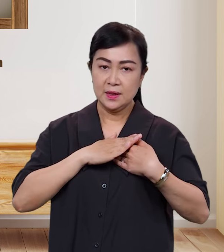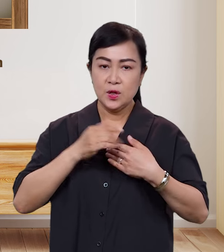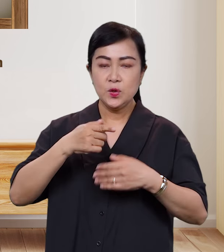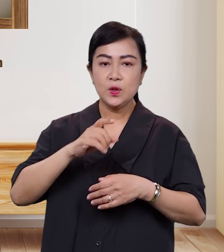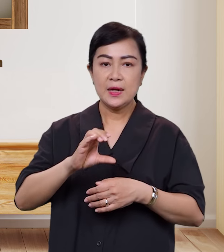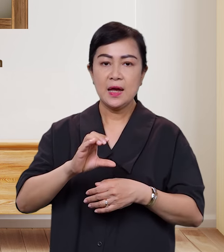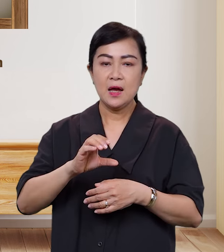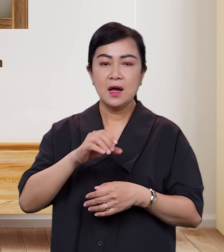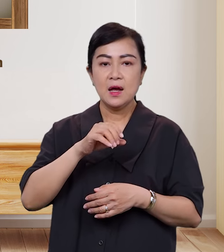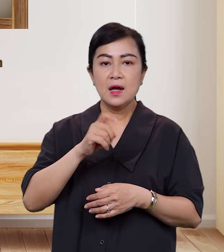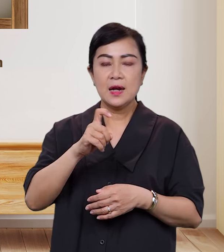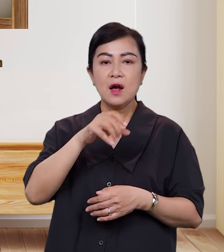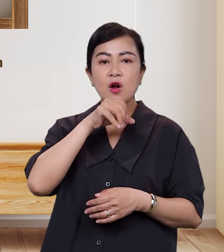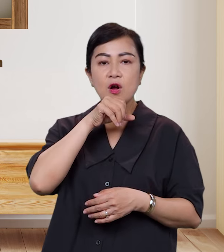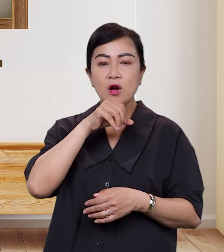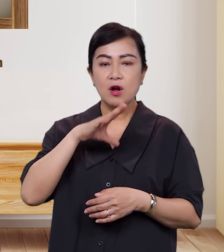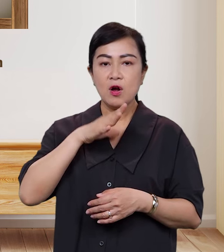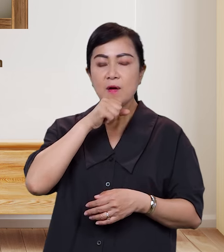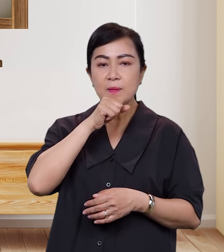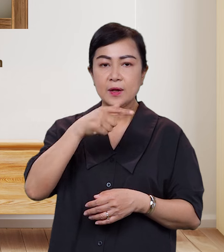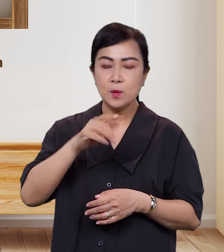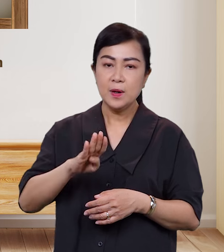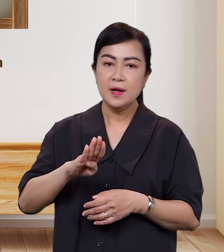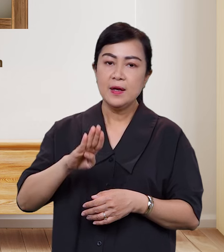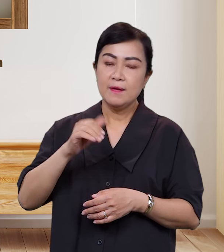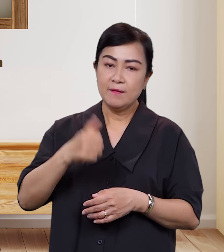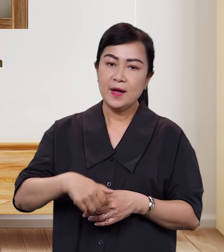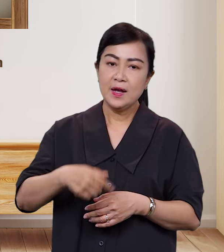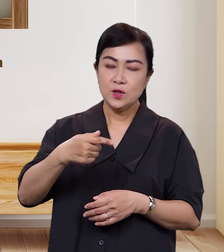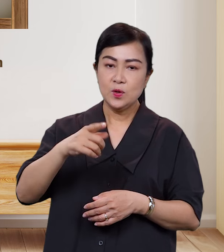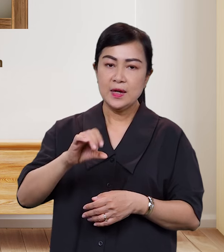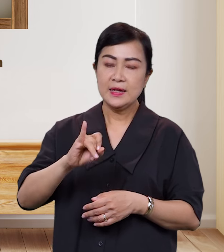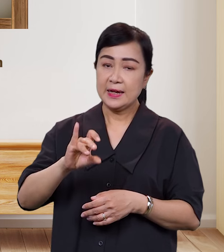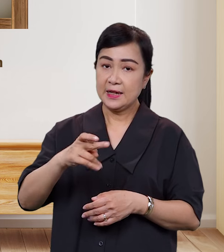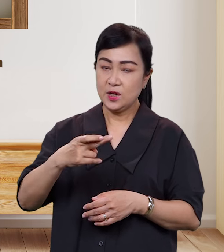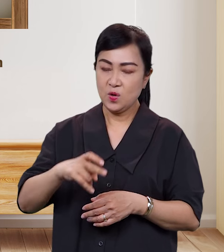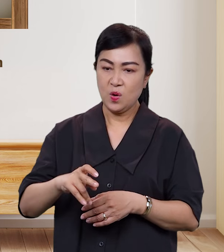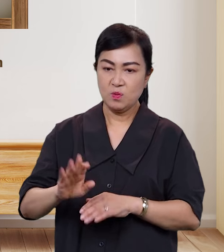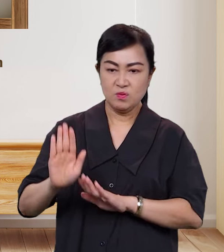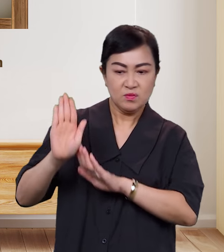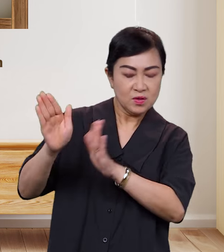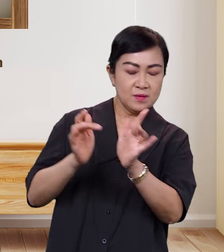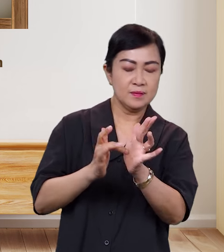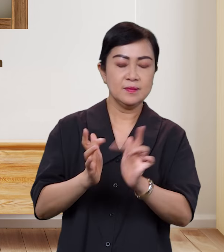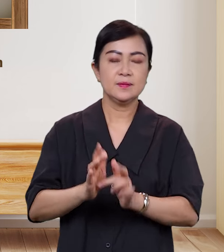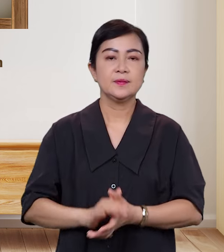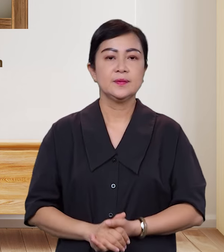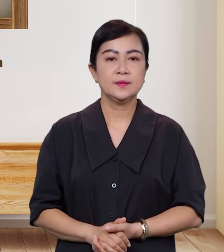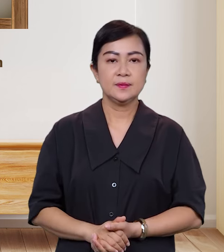Thành, Giuđa, con ông Giacôbê và Giuđa Iscariot, người đã trở thành kẻ phản